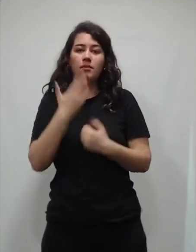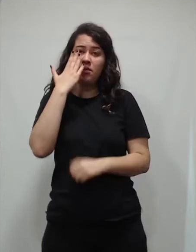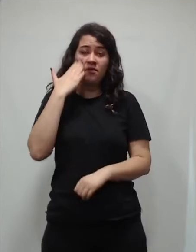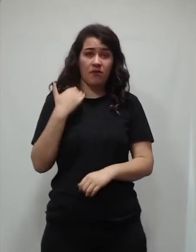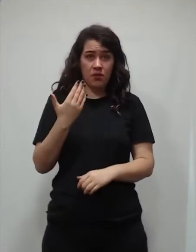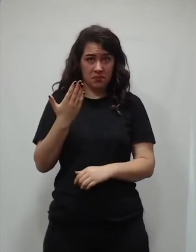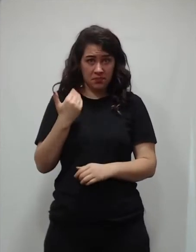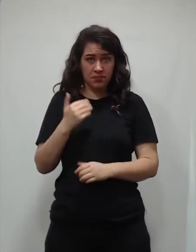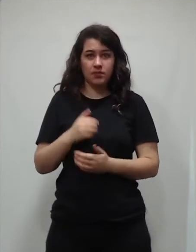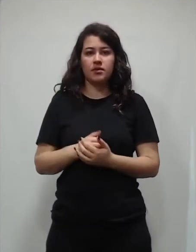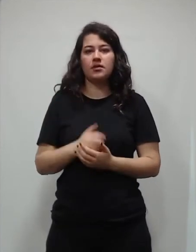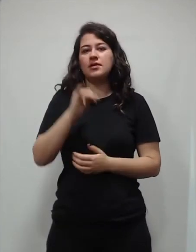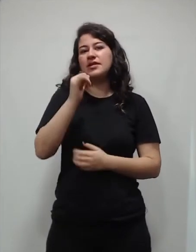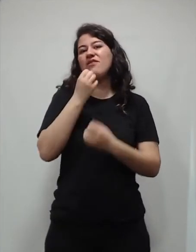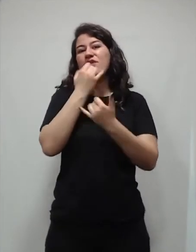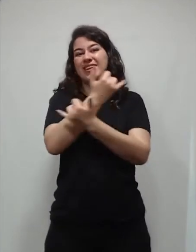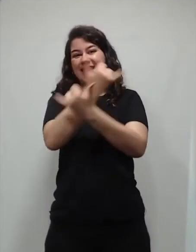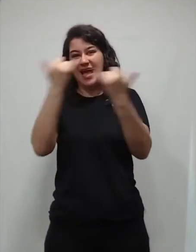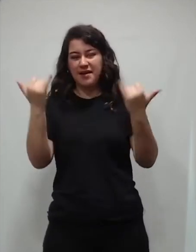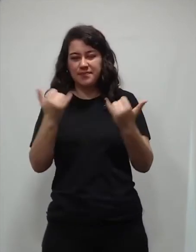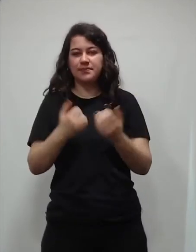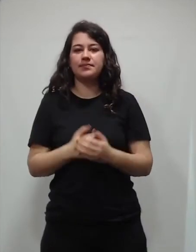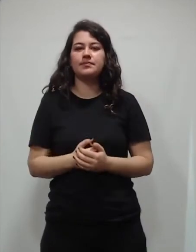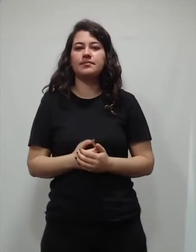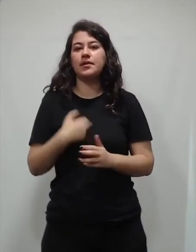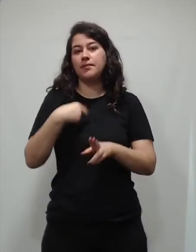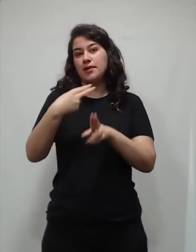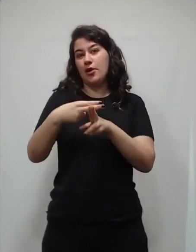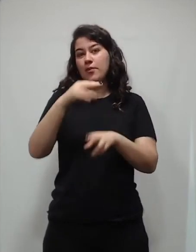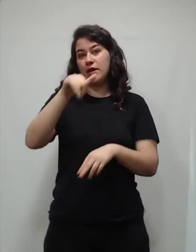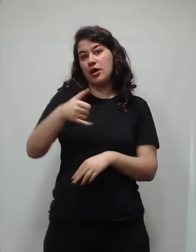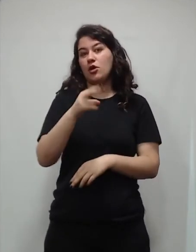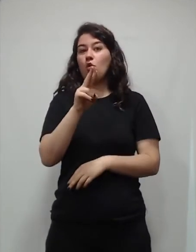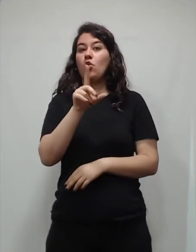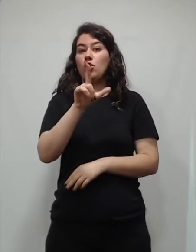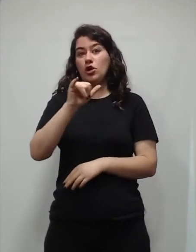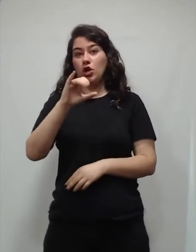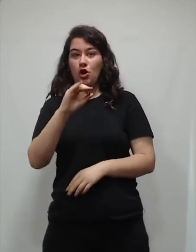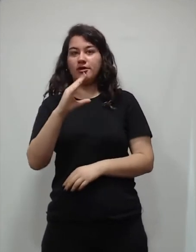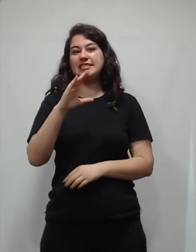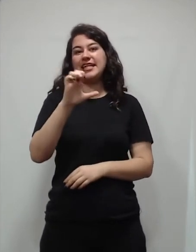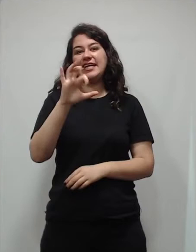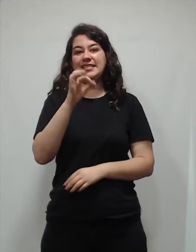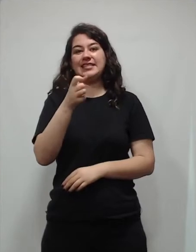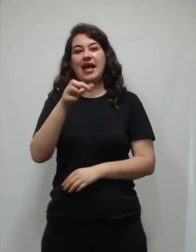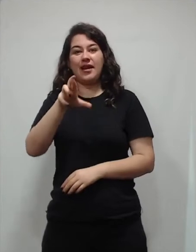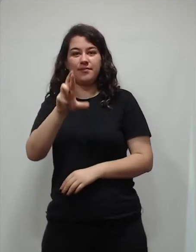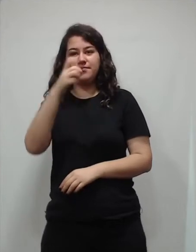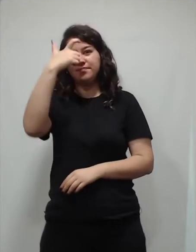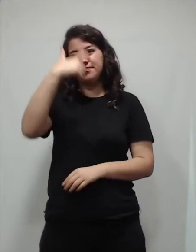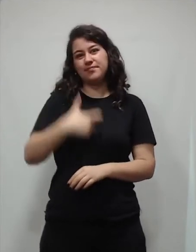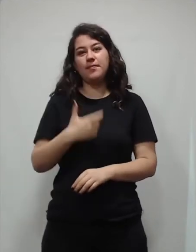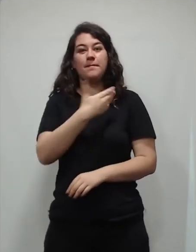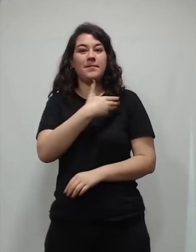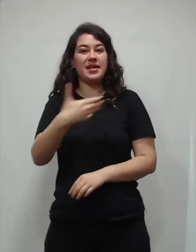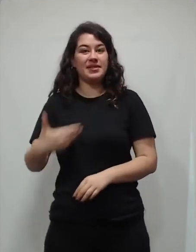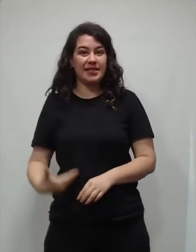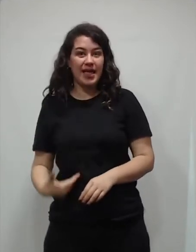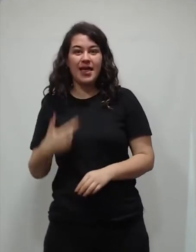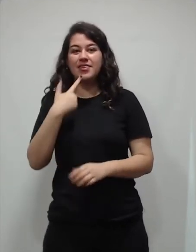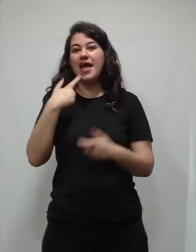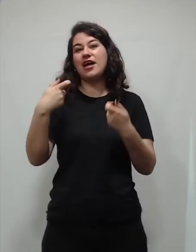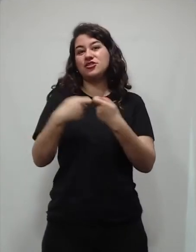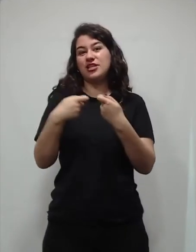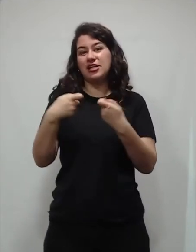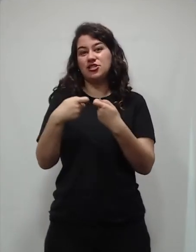favor, Julio. Sí, buen día. Mi nombre es Julio César Devia, presidente de la Asociación Bastón Blanco de San